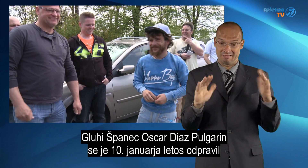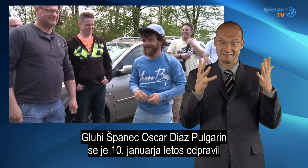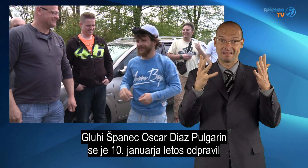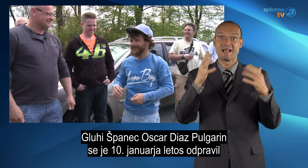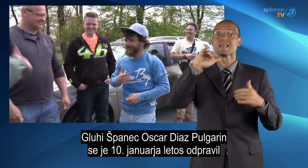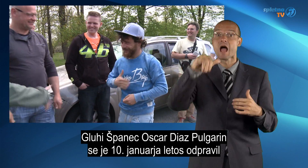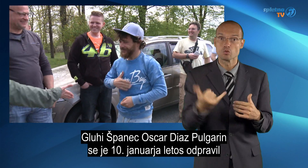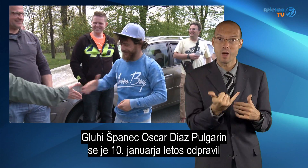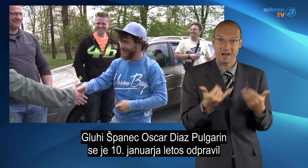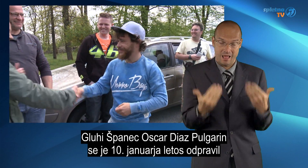Evropi.